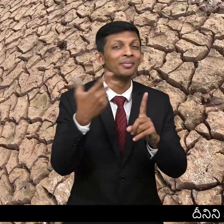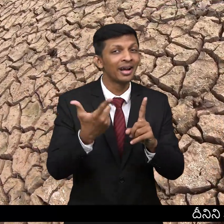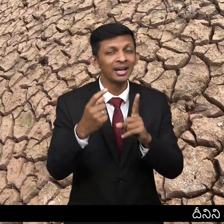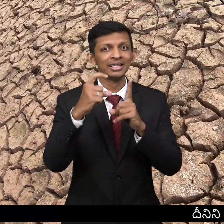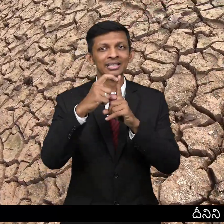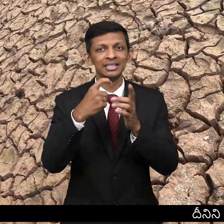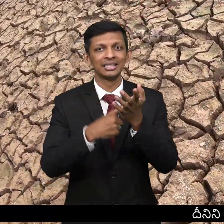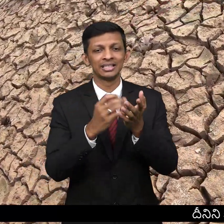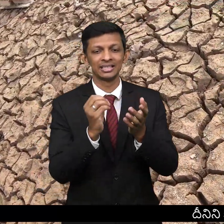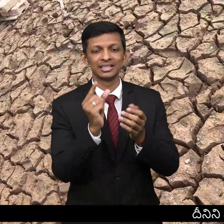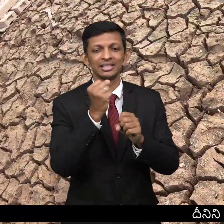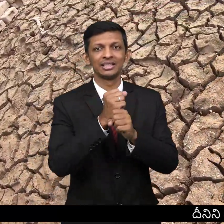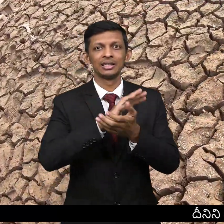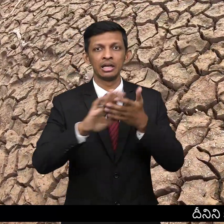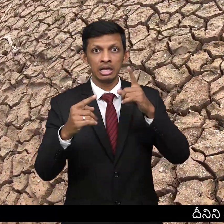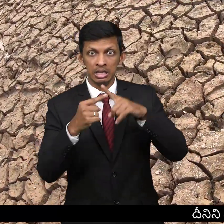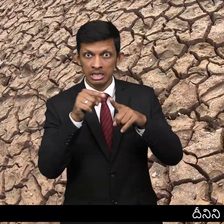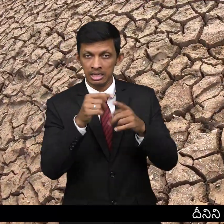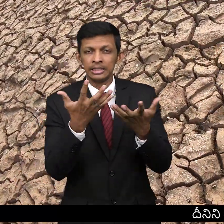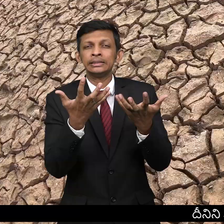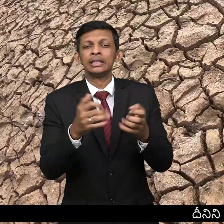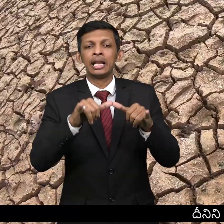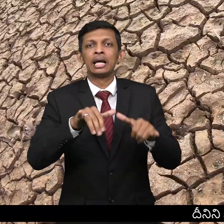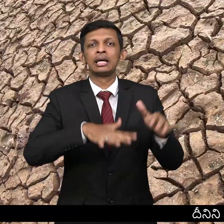దీనిని కరవు అంటారు.